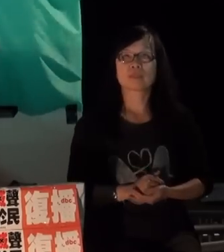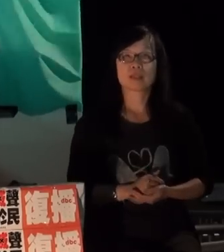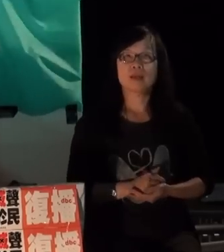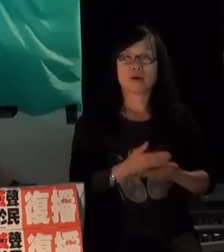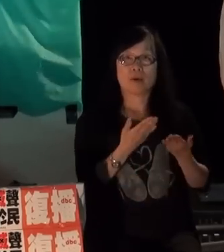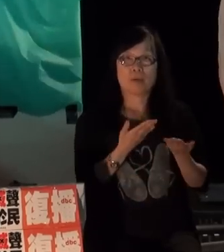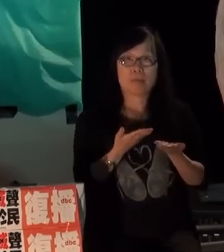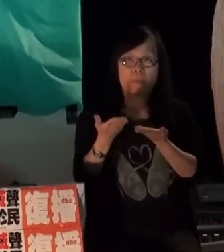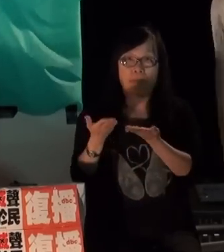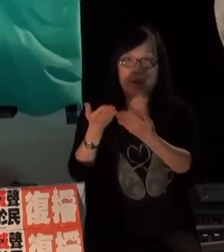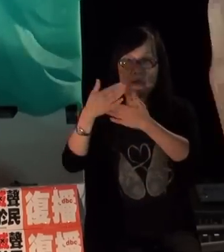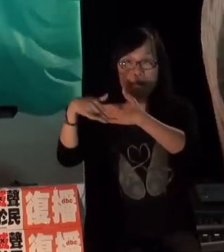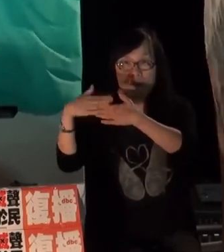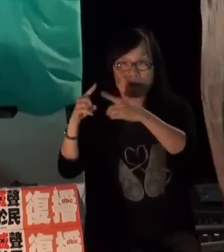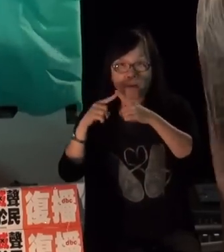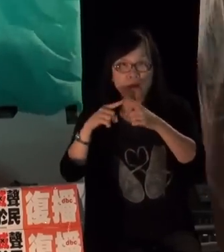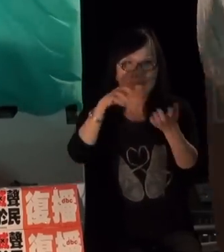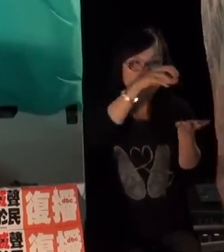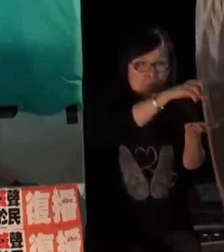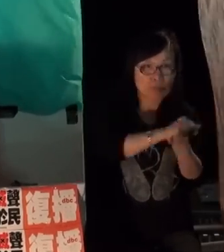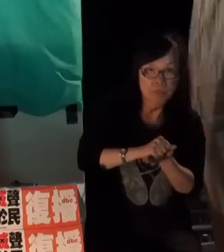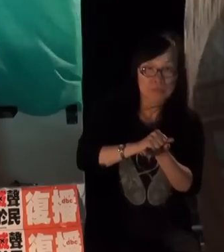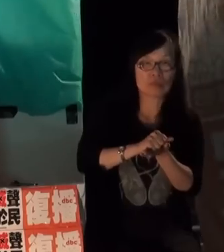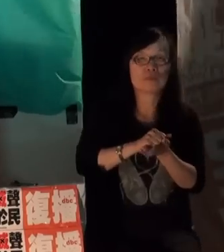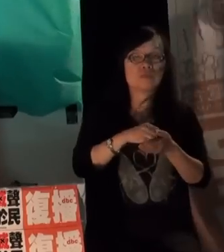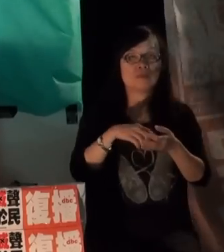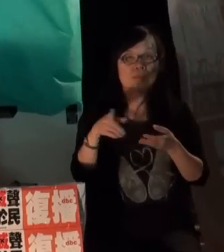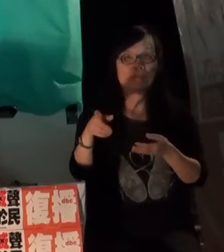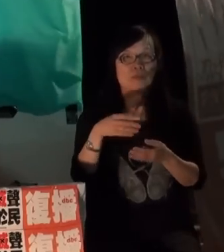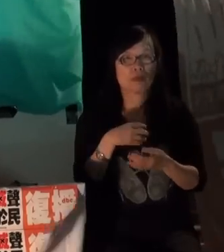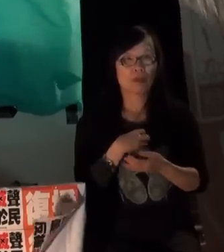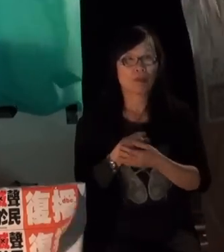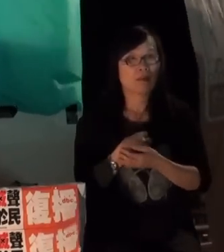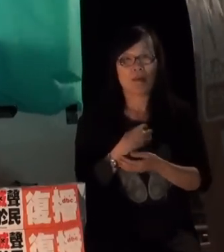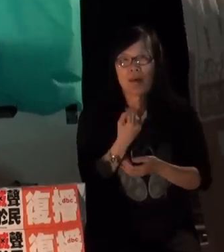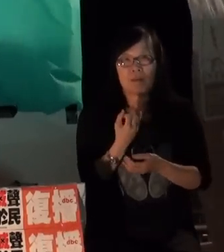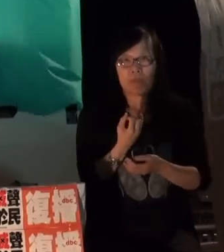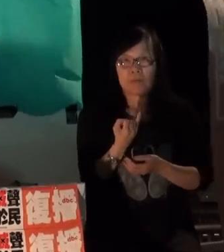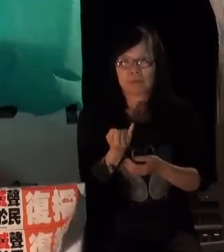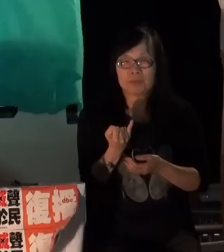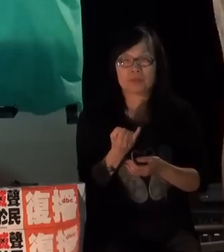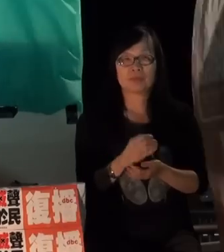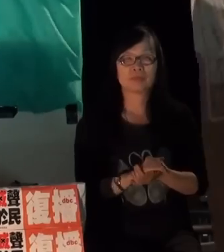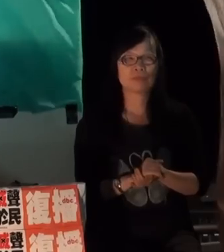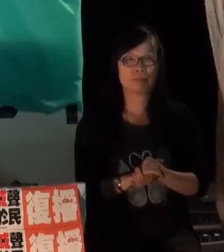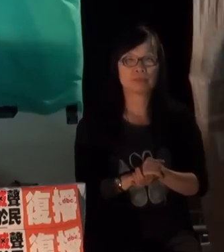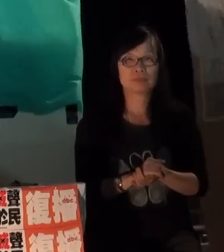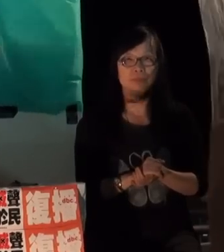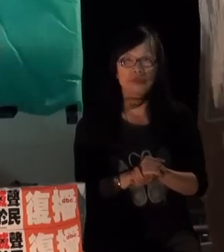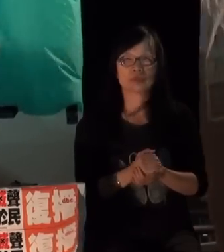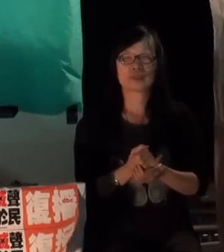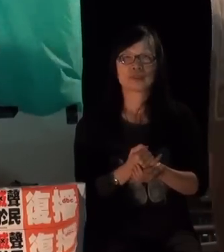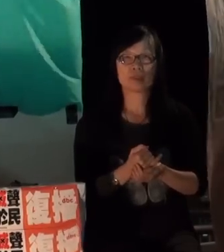他俾人哋攞走他嗰個第四權，亦都係非常之殘酷，非常之